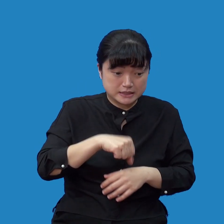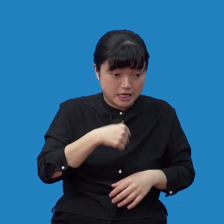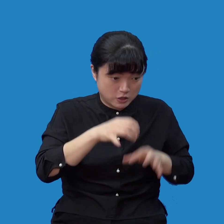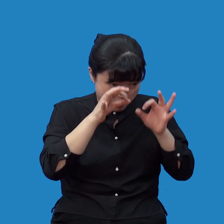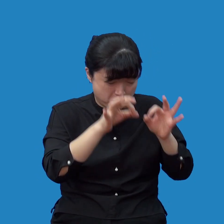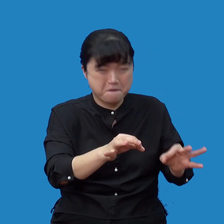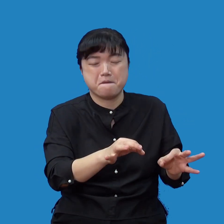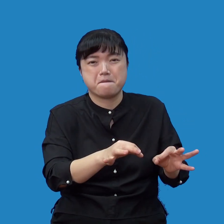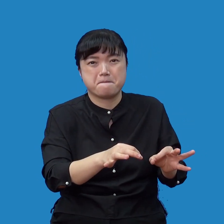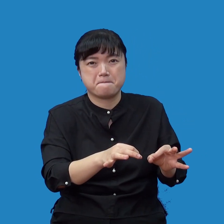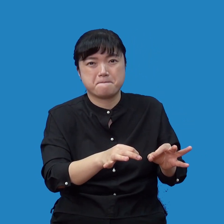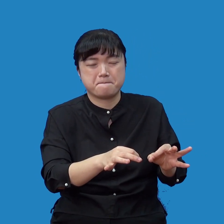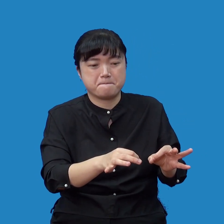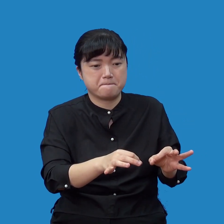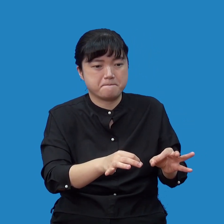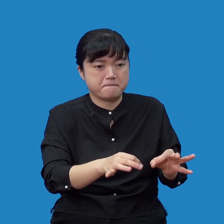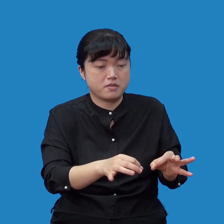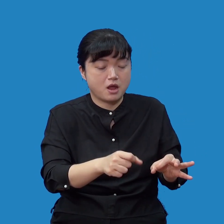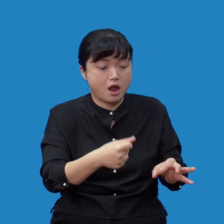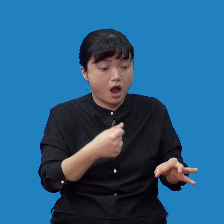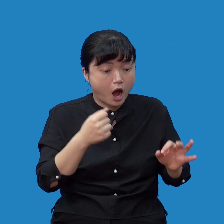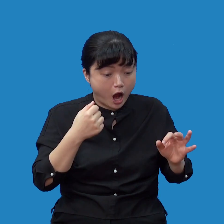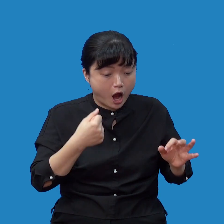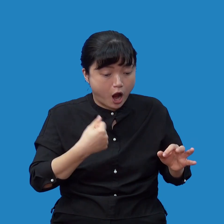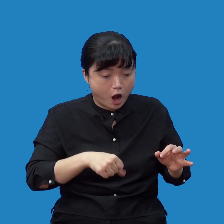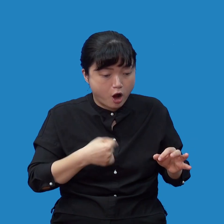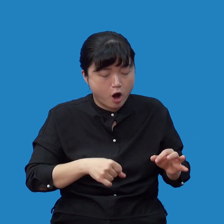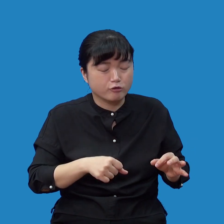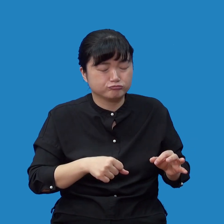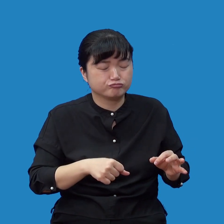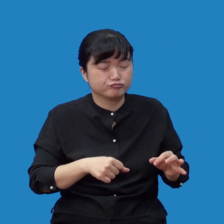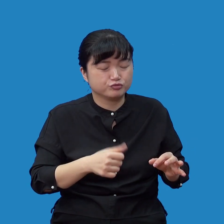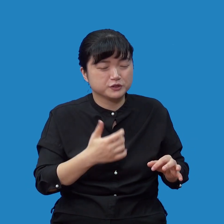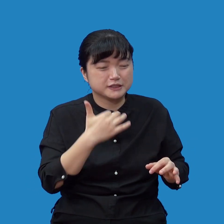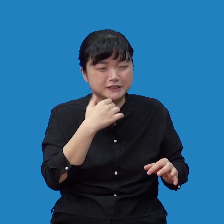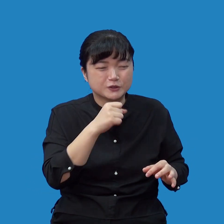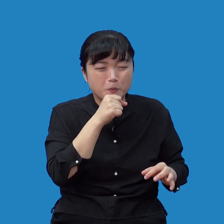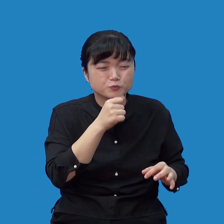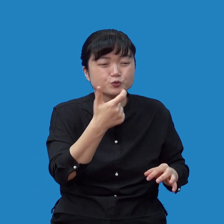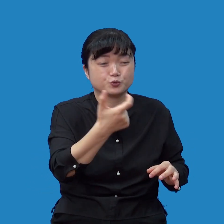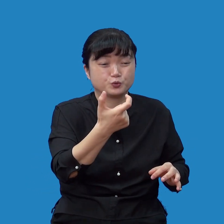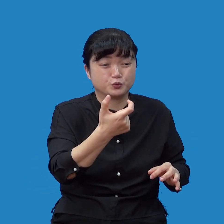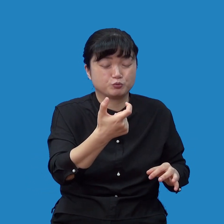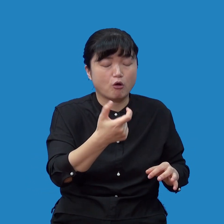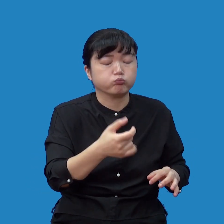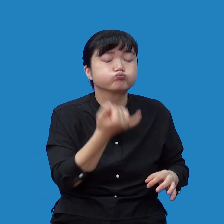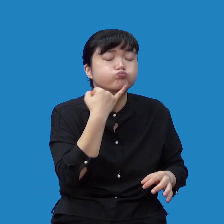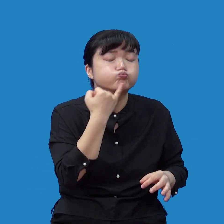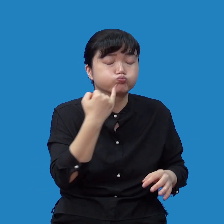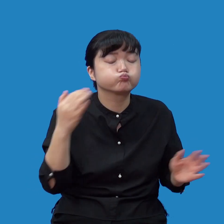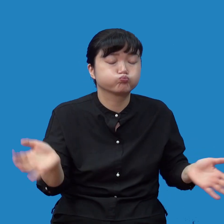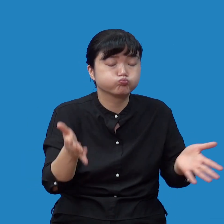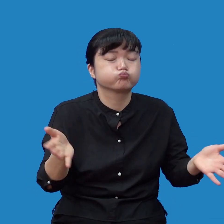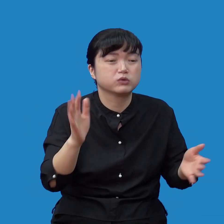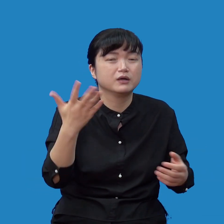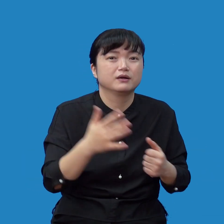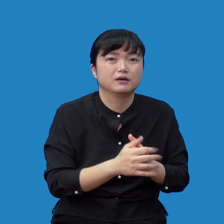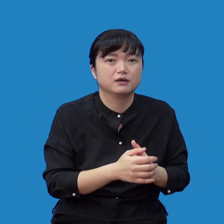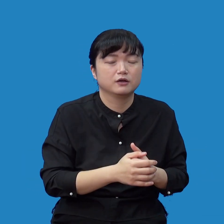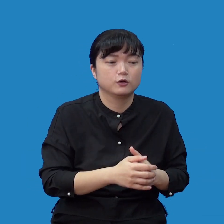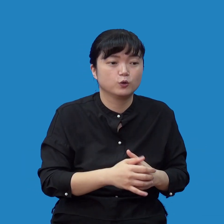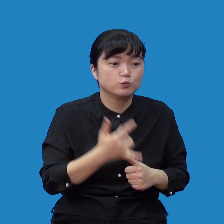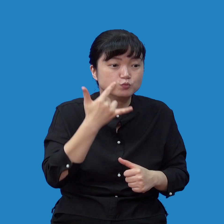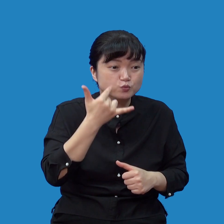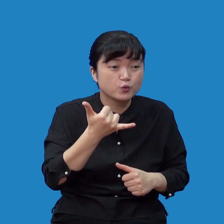부모는 아이가 60점을 받아와도 그냥 눈빛이 흔들리지 않습니다. 그 부모의